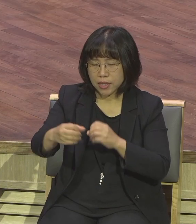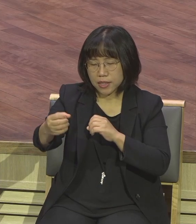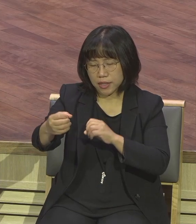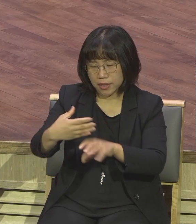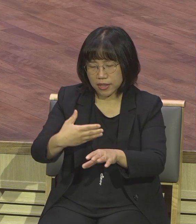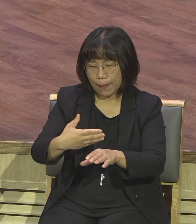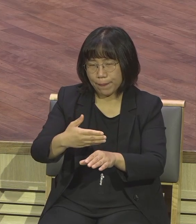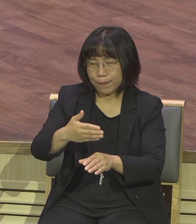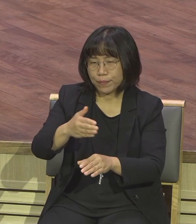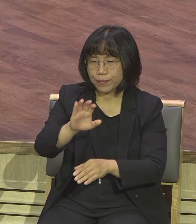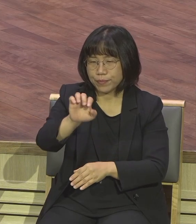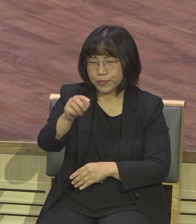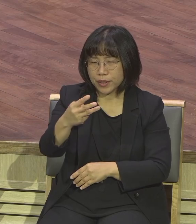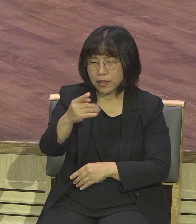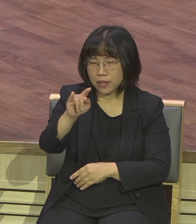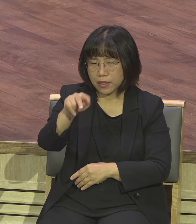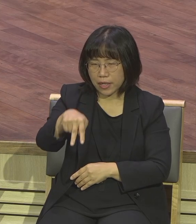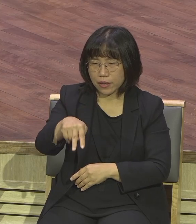플랫폼이에요. 여기에서